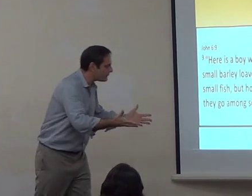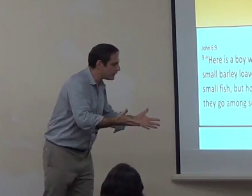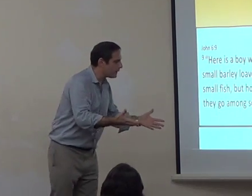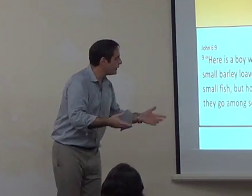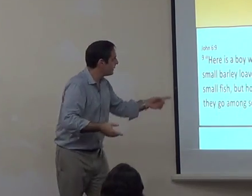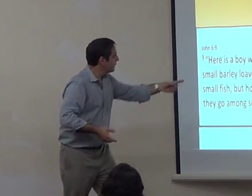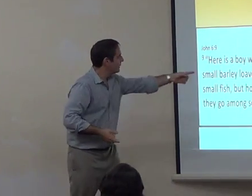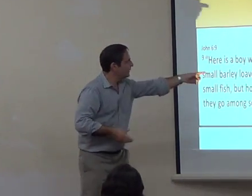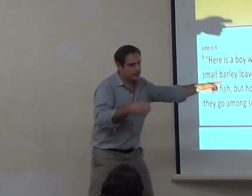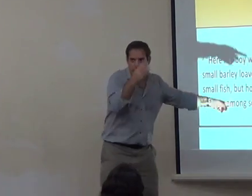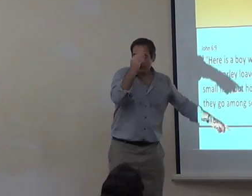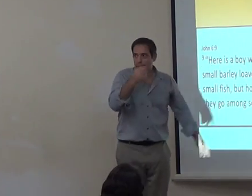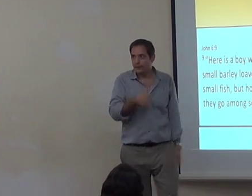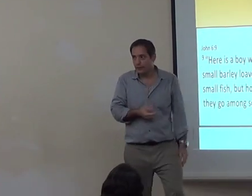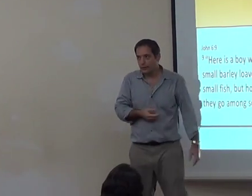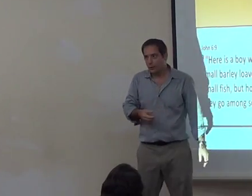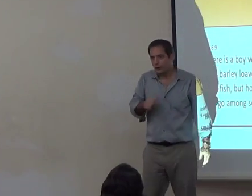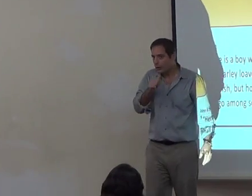muestras, a ver qué tiene.